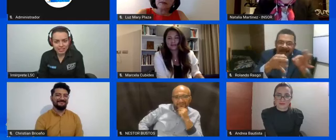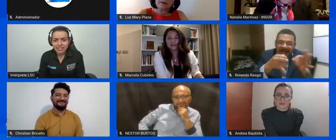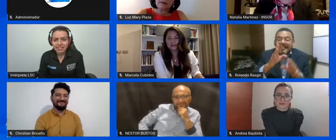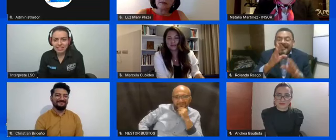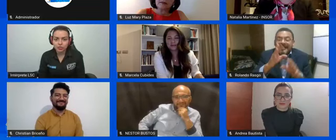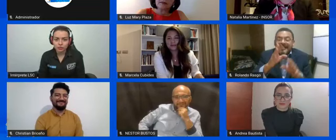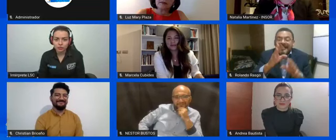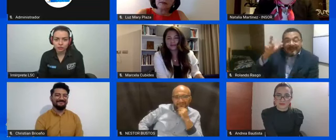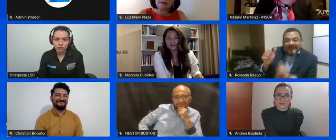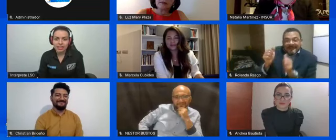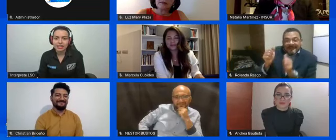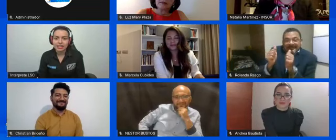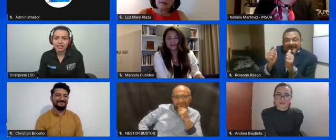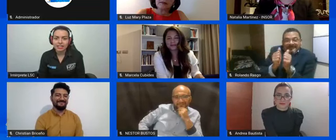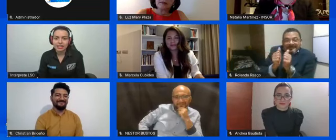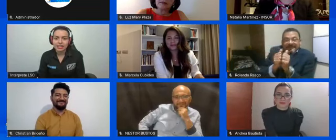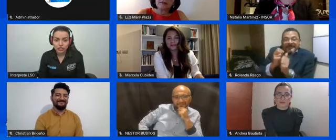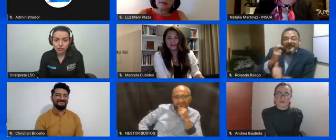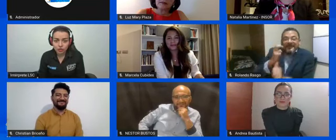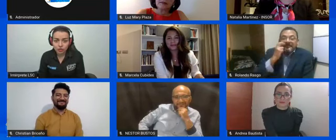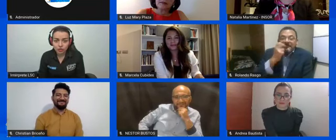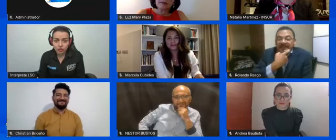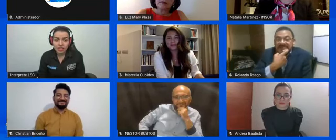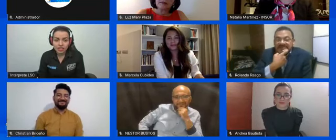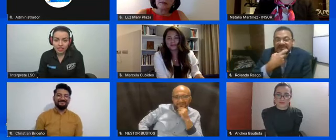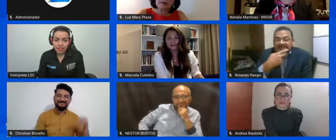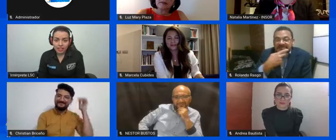voy a explicar quién es la persona sorda.